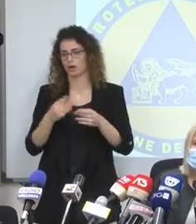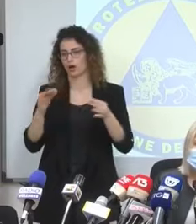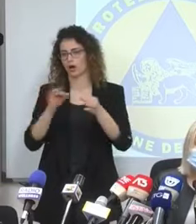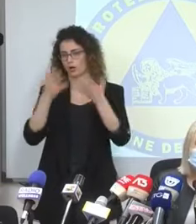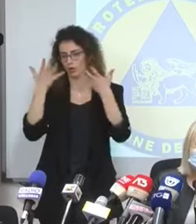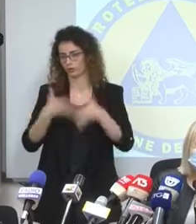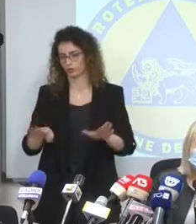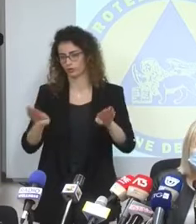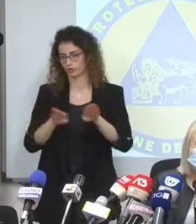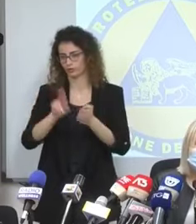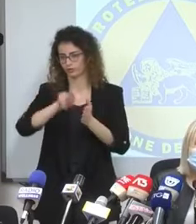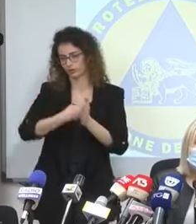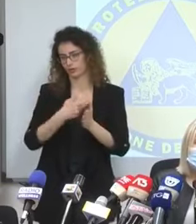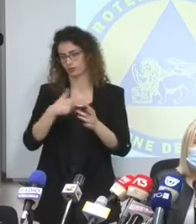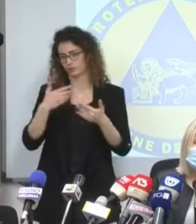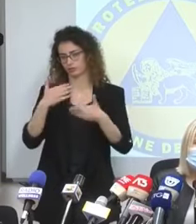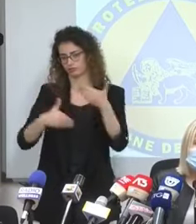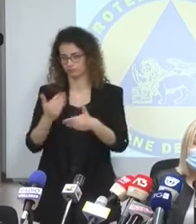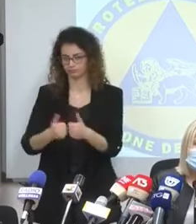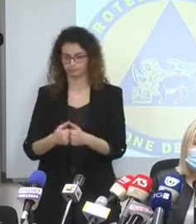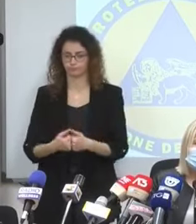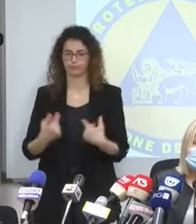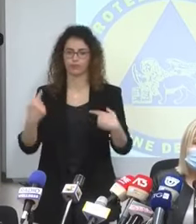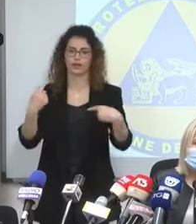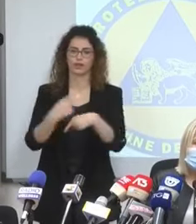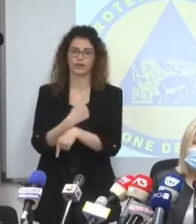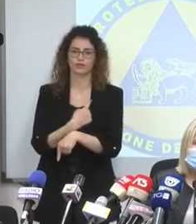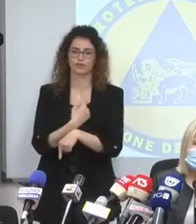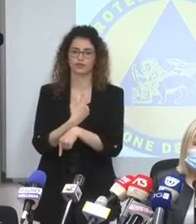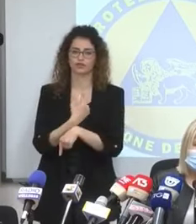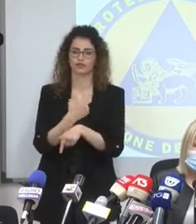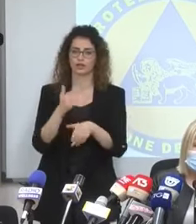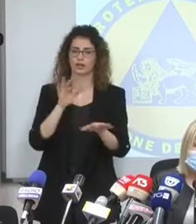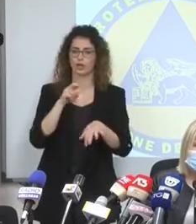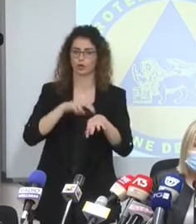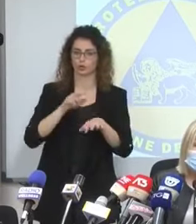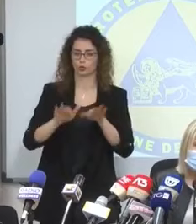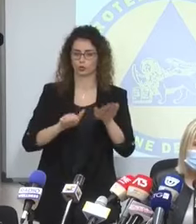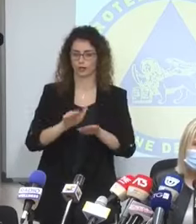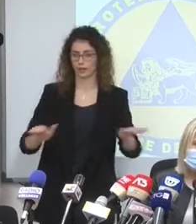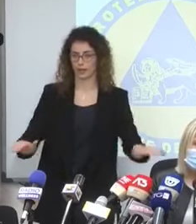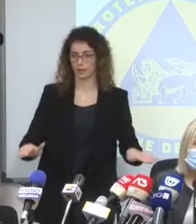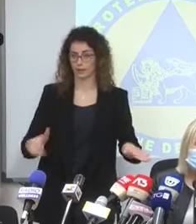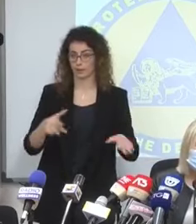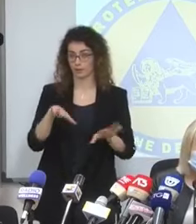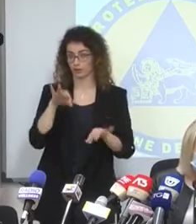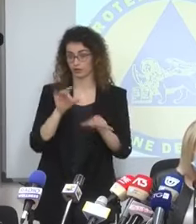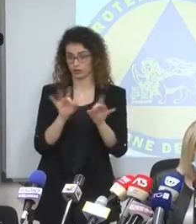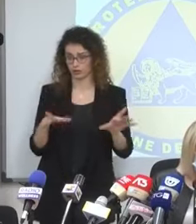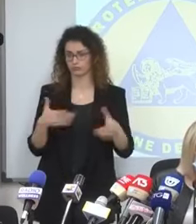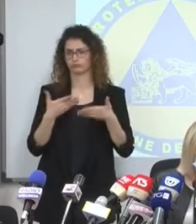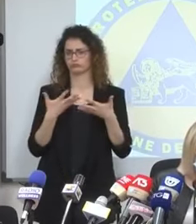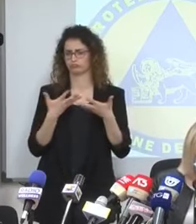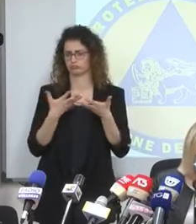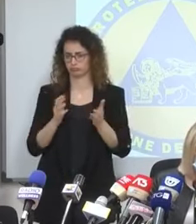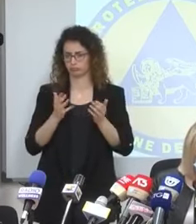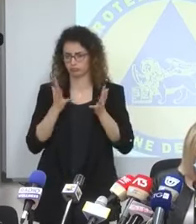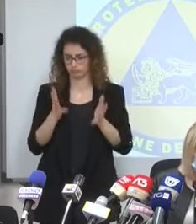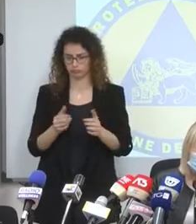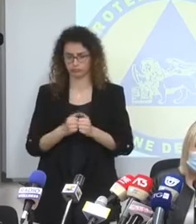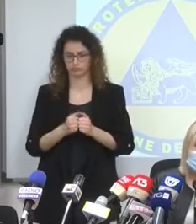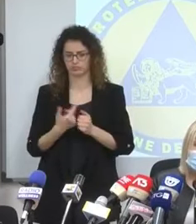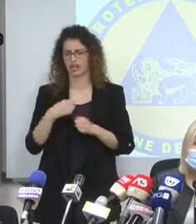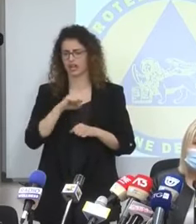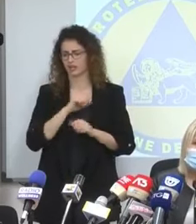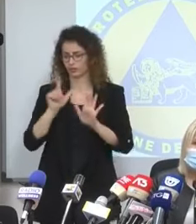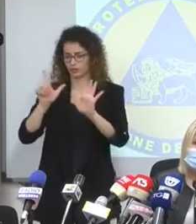chiudere l'accordo e poi insomma predisporre. Per quanto riguarda invece i pediatri, si sono resi disponibili, mi sembra che la